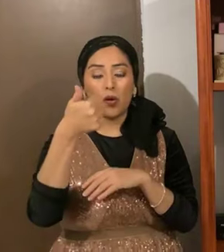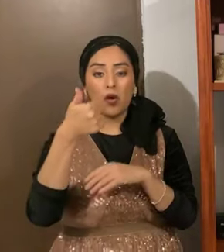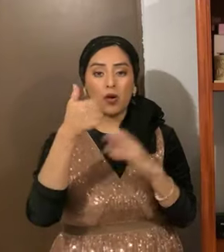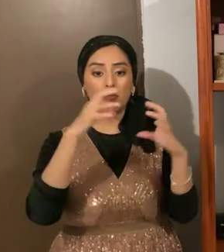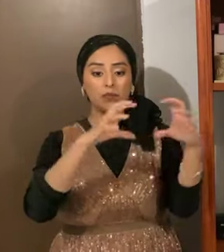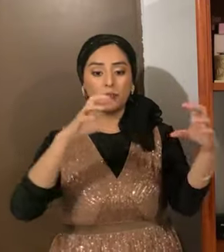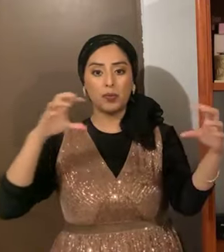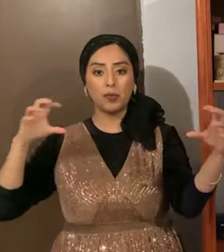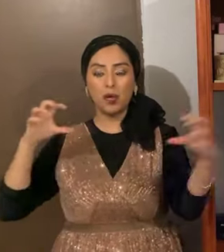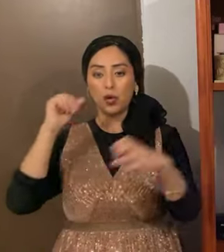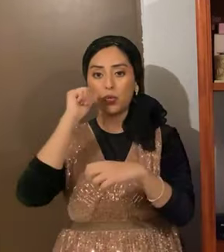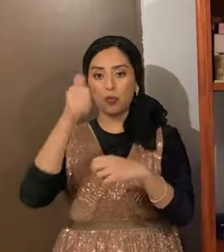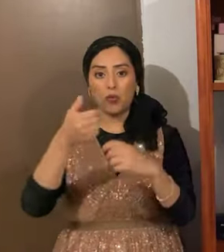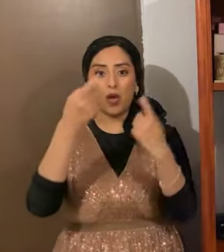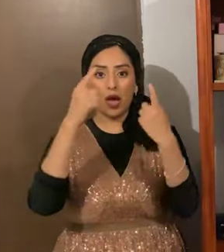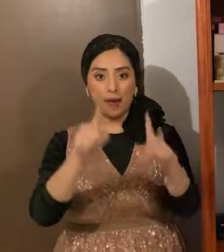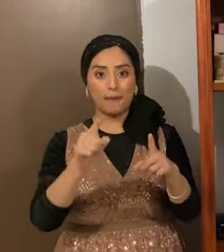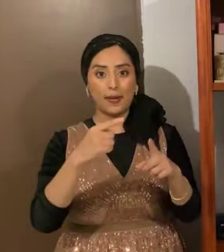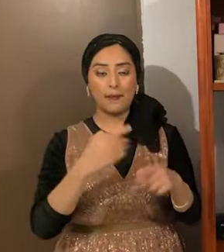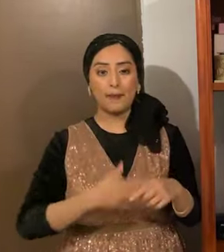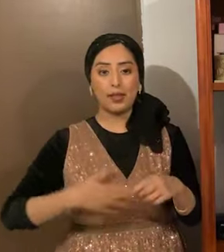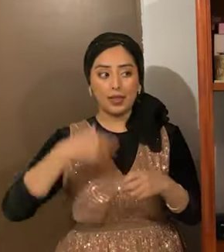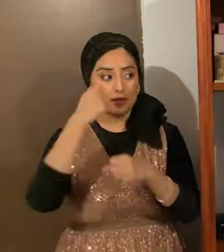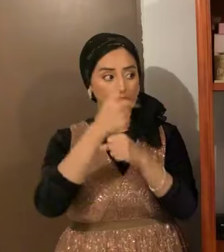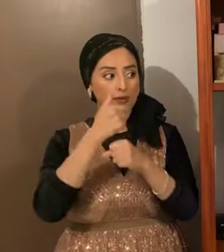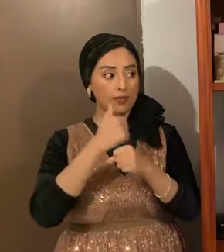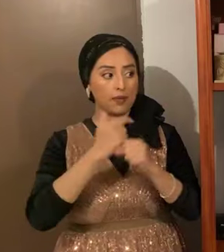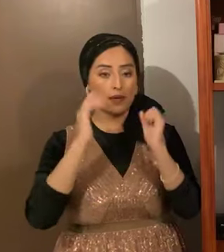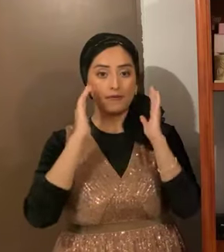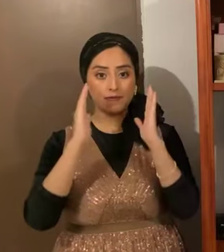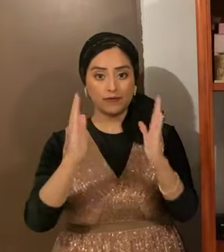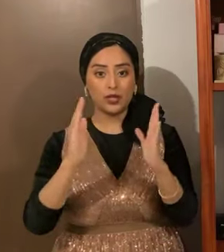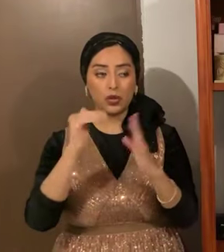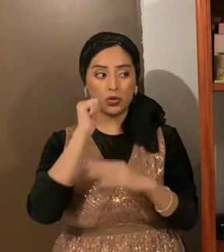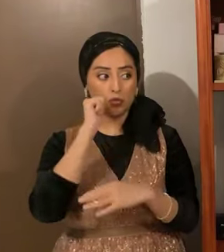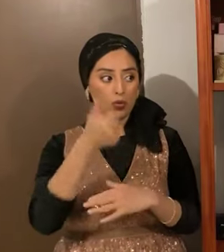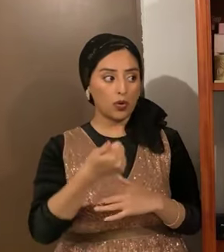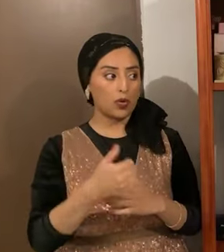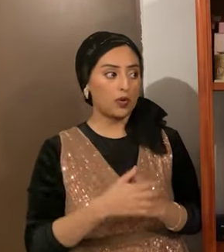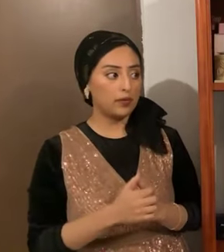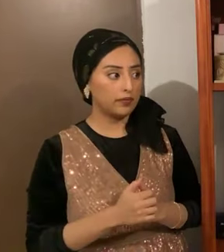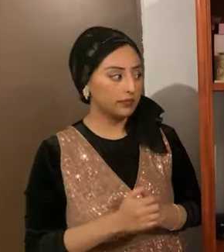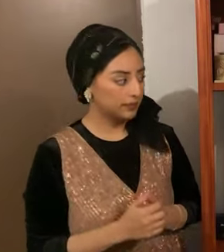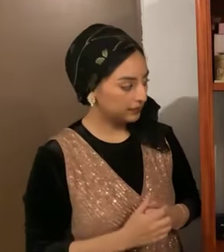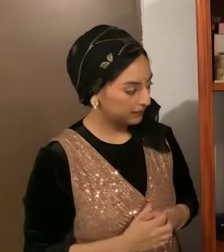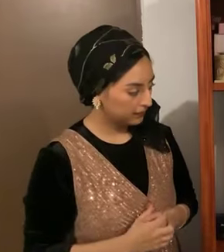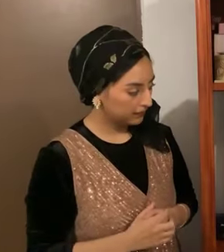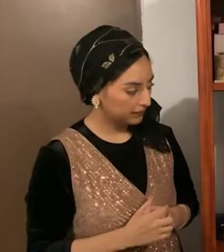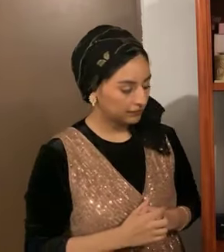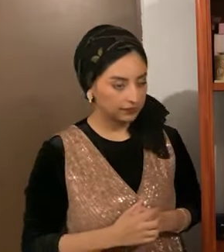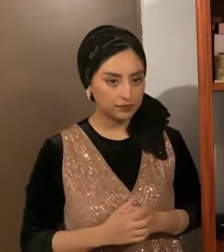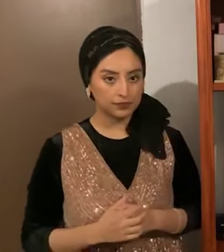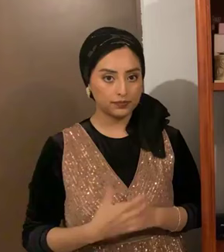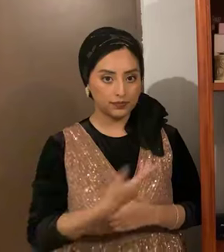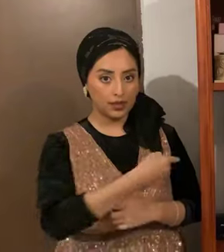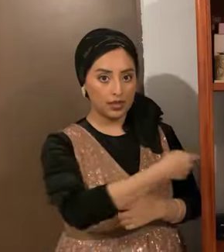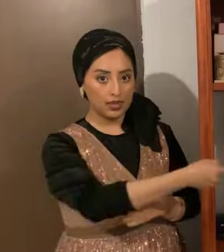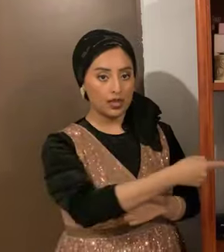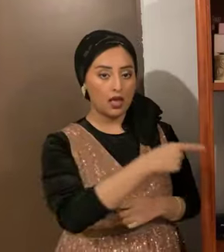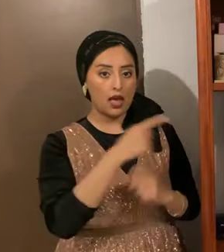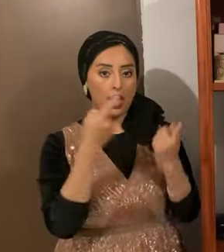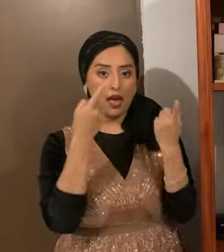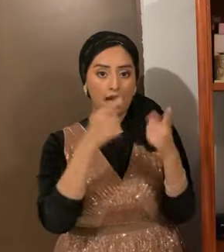platicé, que va a ser mañana, hermanos. Va a ser mañana, la alineación planetaria. Eso va a ser